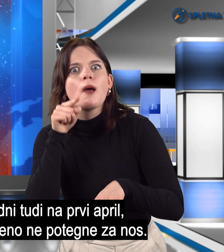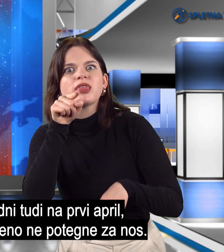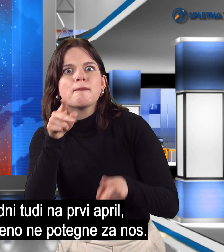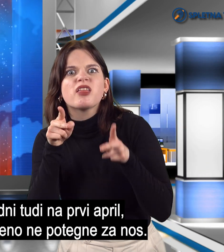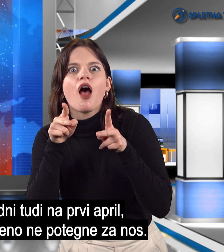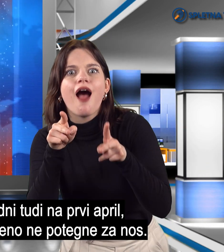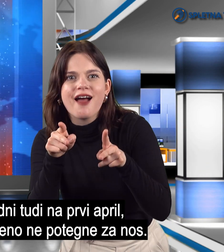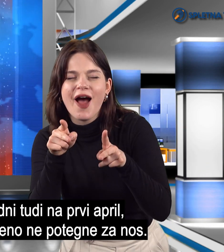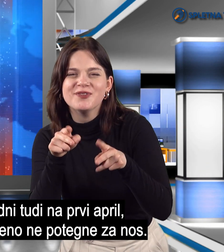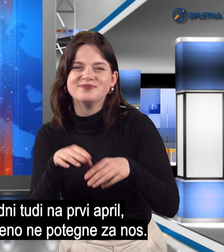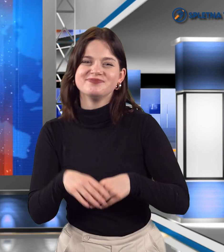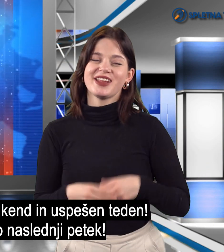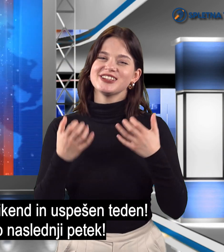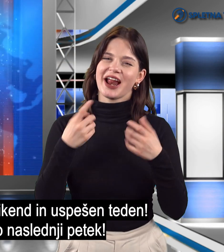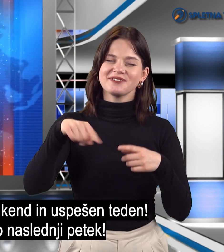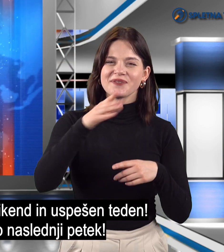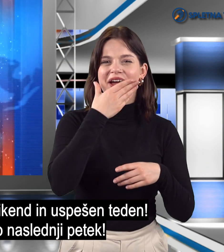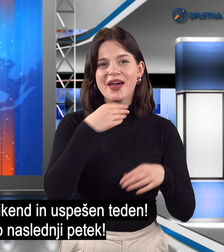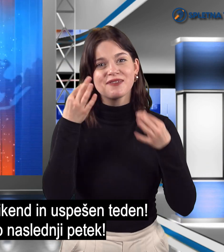kdo pošteno ne potegne za nos. Želim